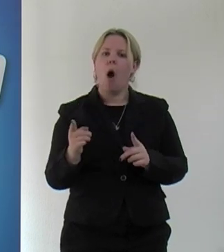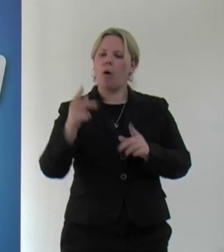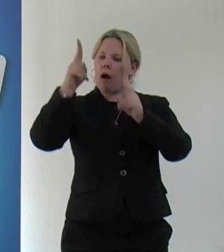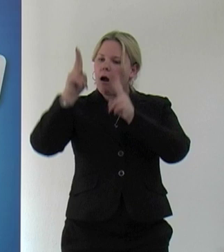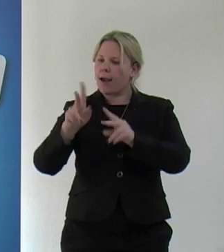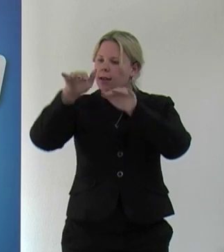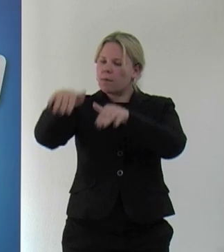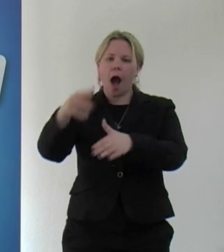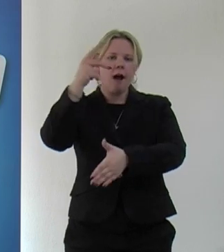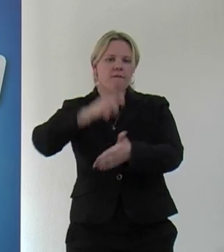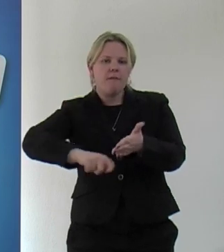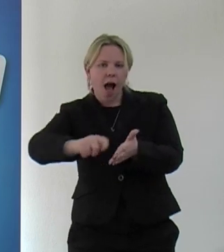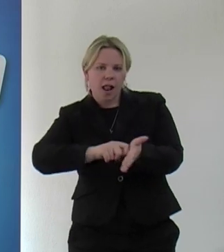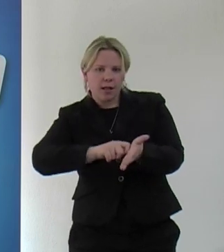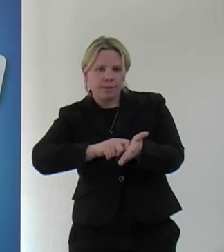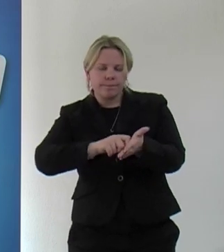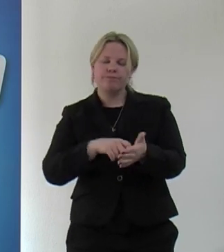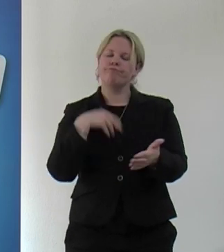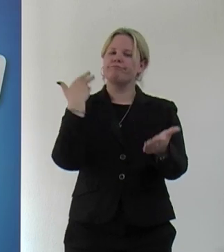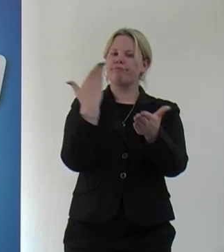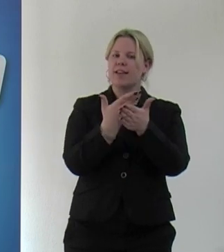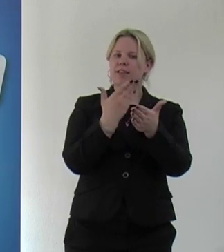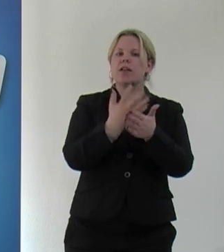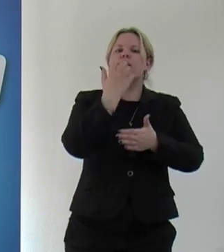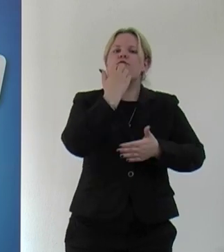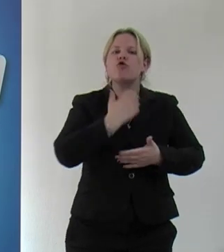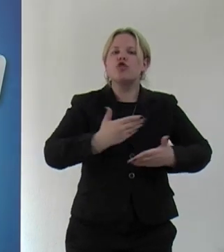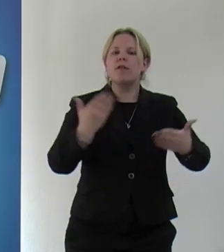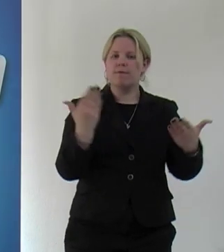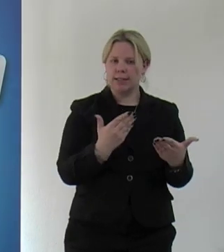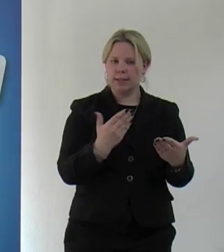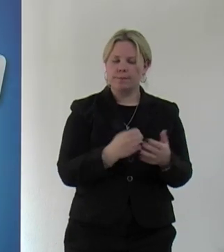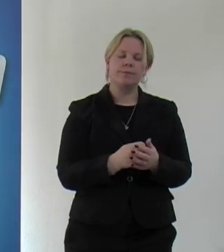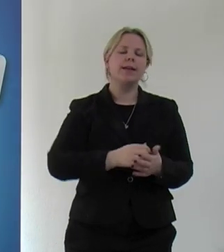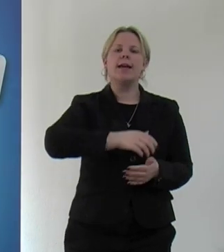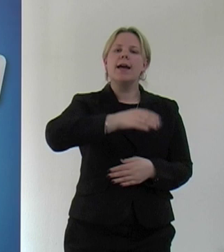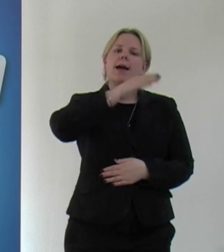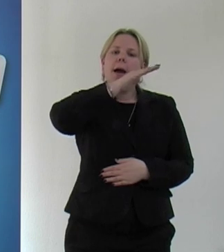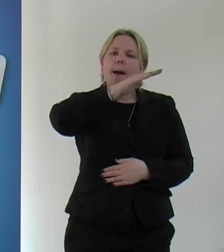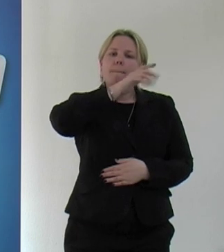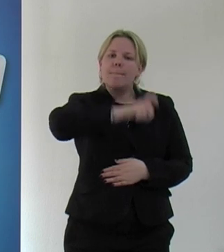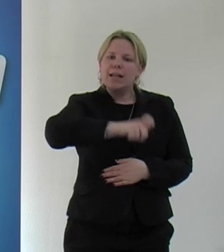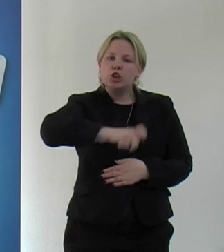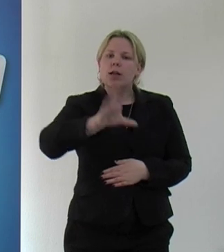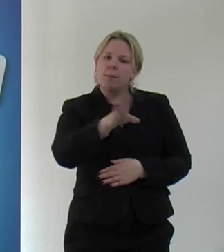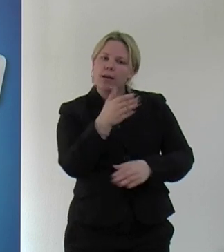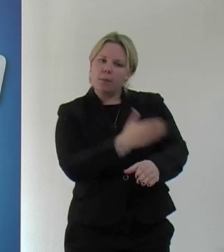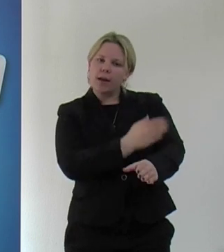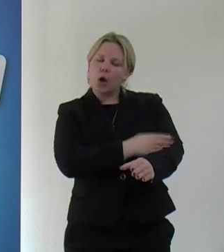Darum wollen wir, dass Menschen mit Behinderungen überall mitmachen können. Sie sollen die